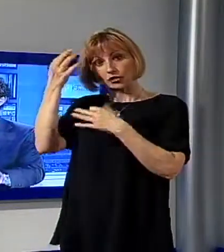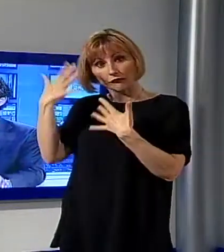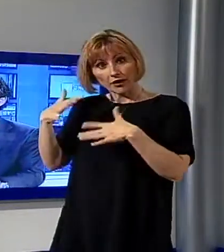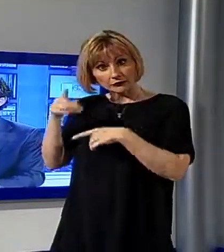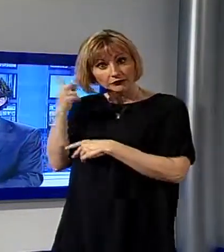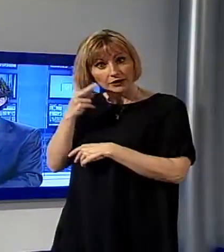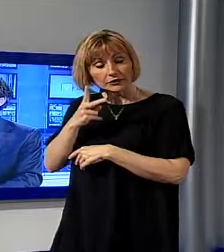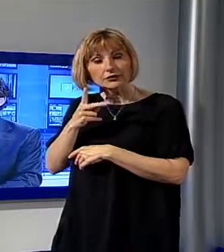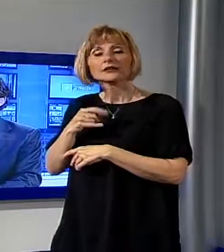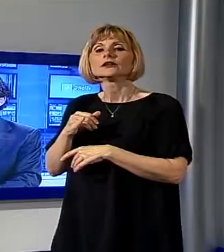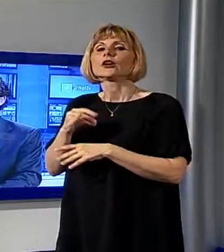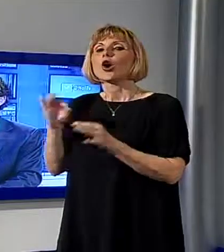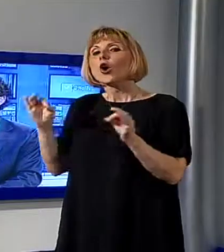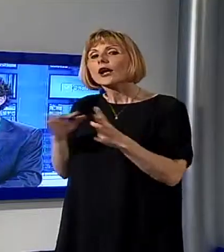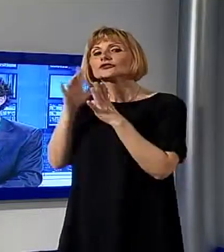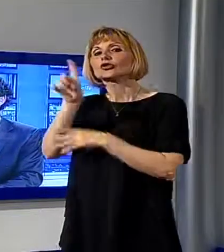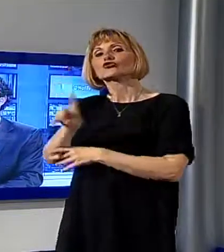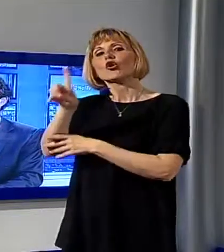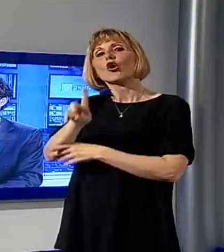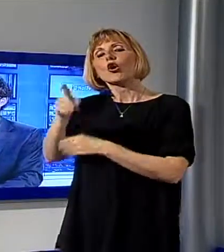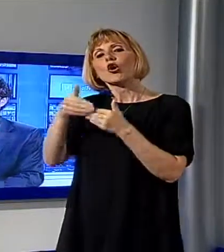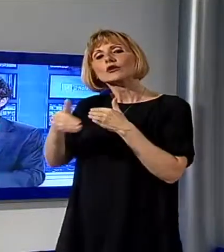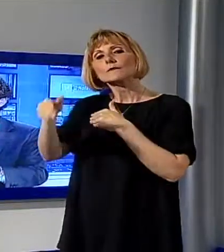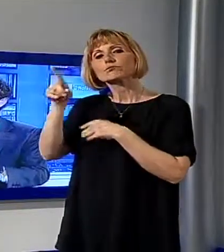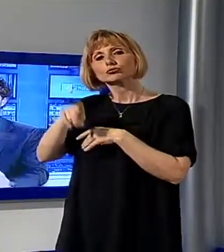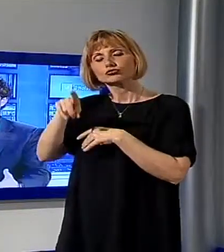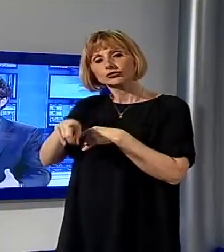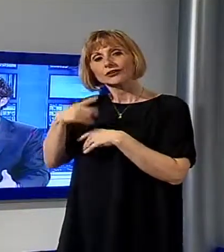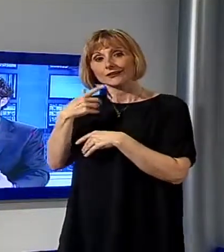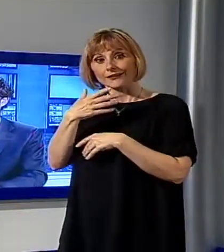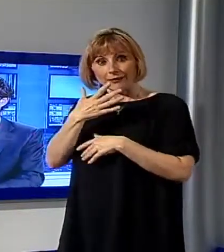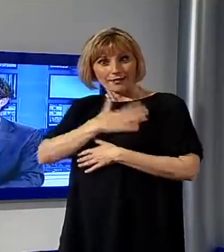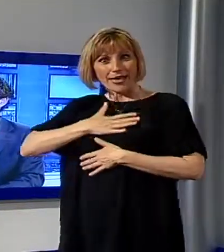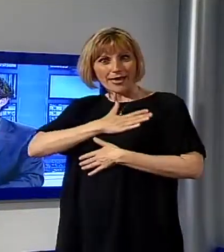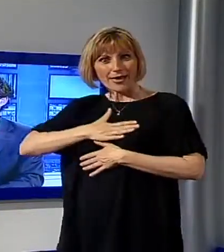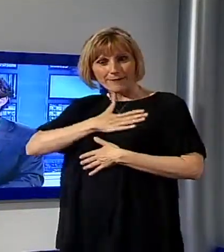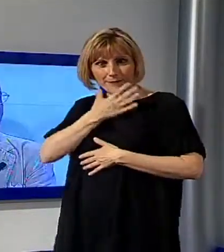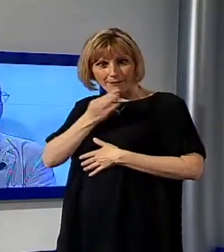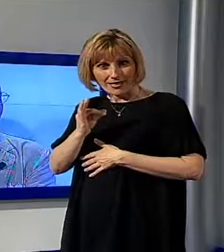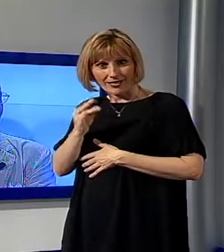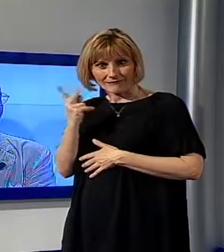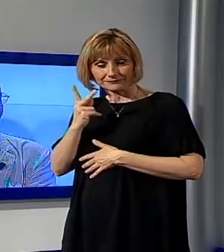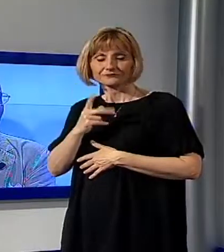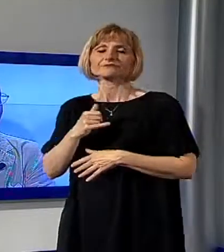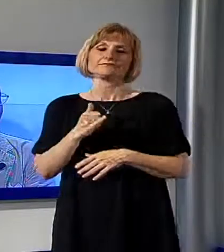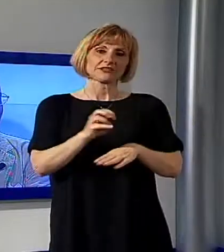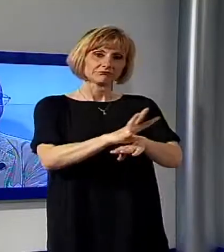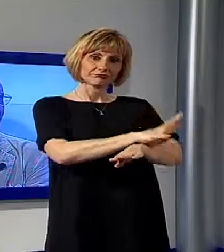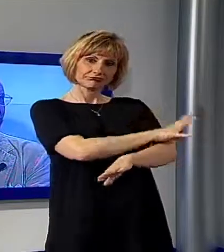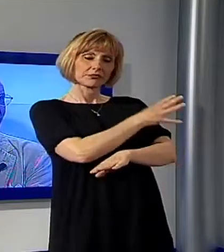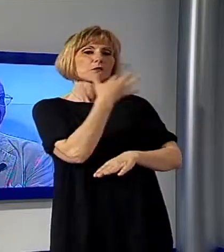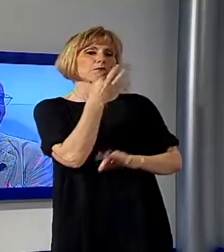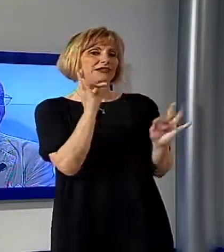dei giorni di Puccini. Sì. È stata, immagino anche per lei, anche se suona tanti pianoforti, è spesso unica. Eh?